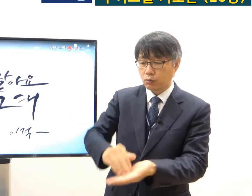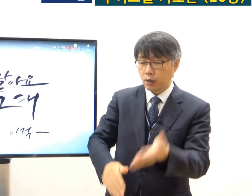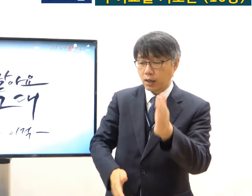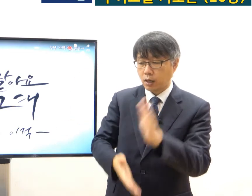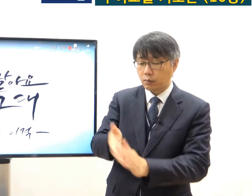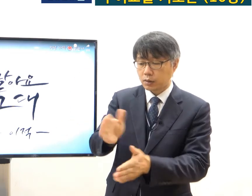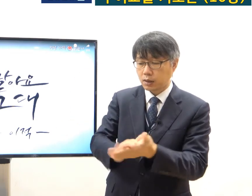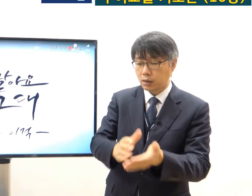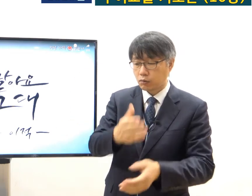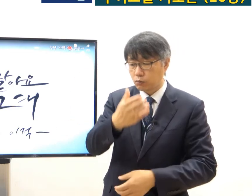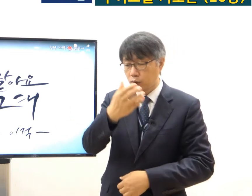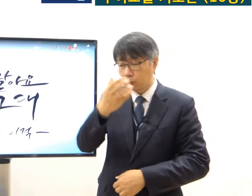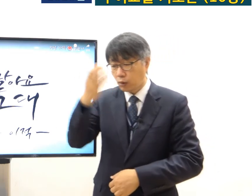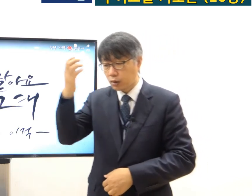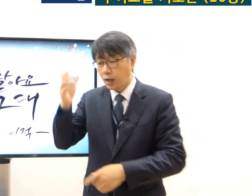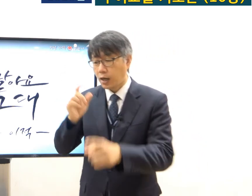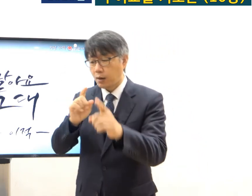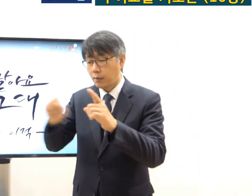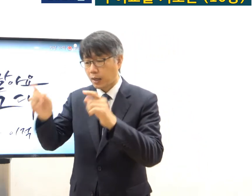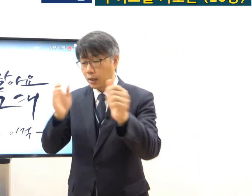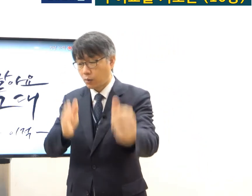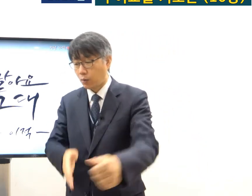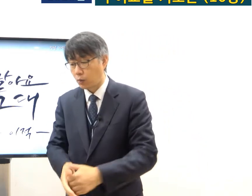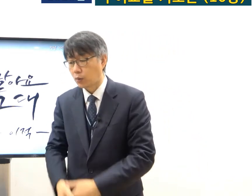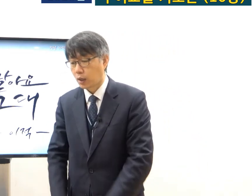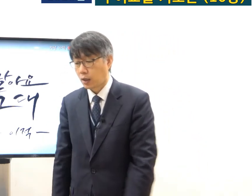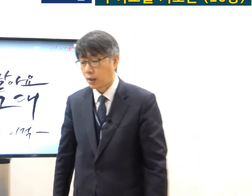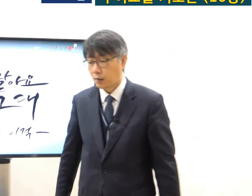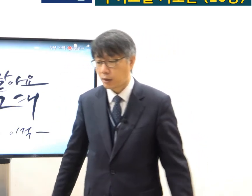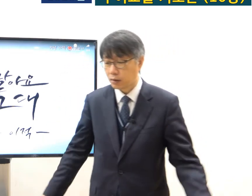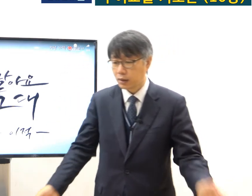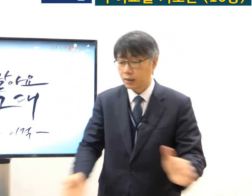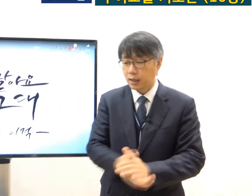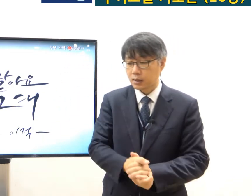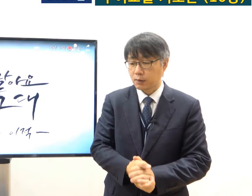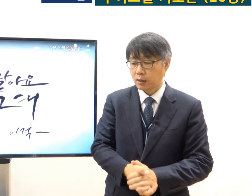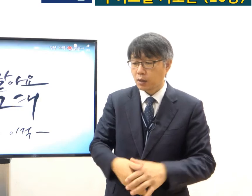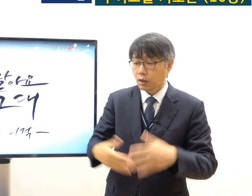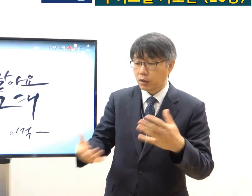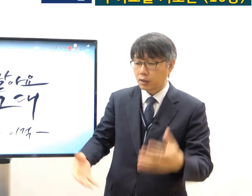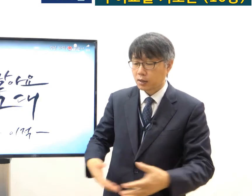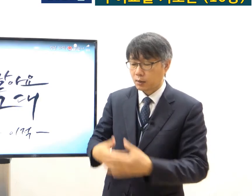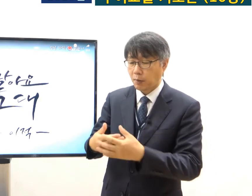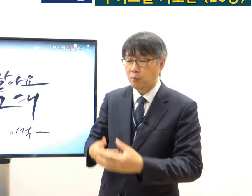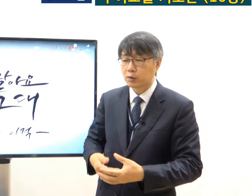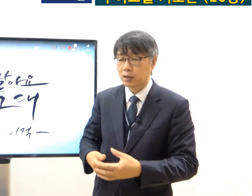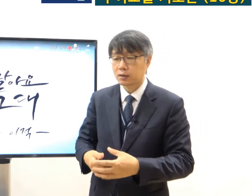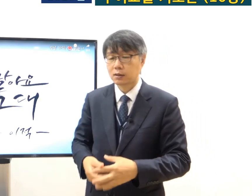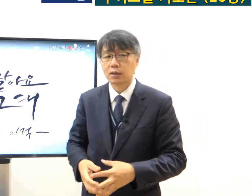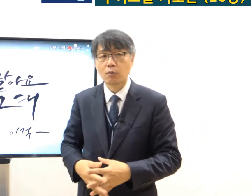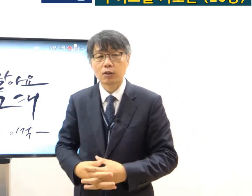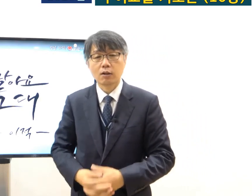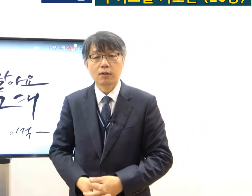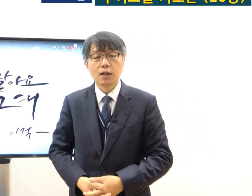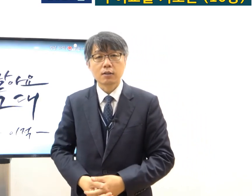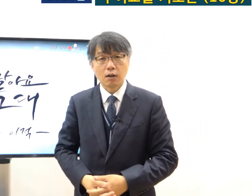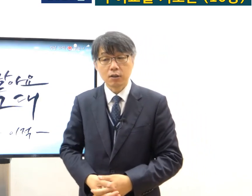후회 없이 꿈을 꾸었다 말해요. 이렇게 하면 되겠습니다. 거의 이제 반복되는 내용인데요. 천천히